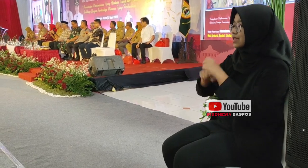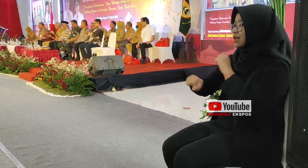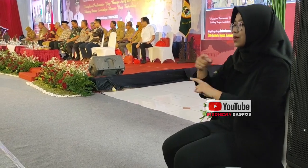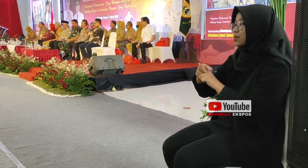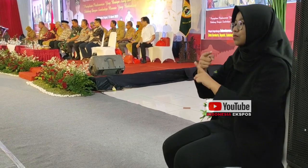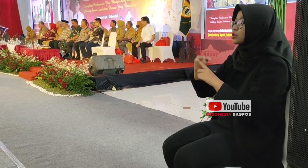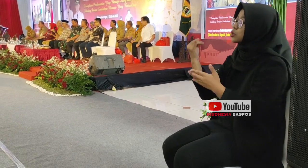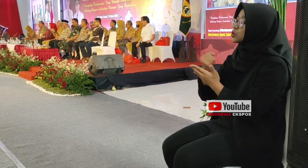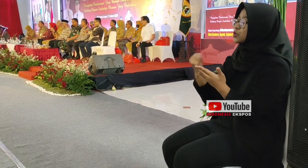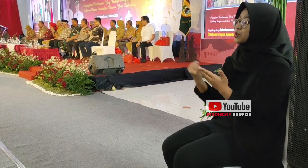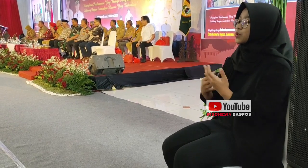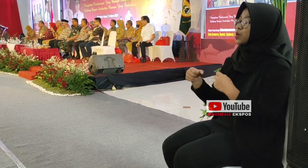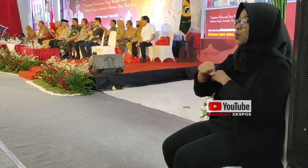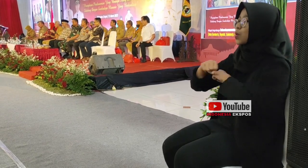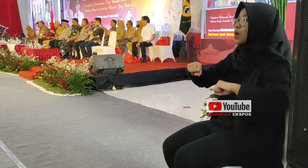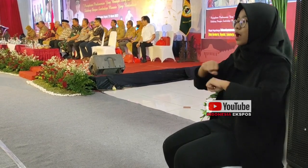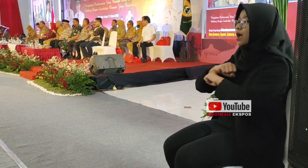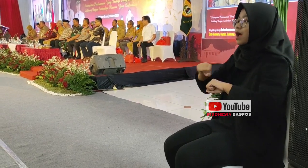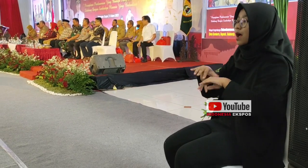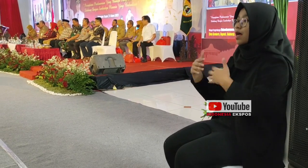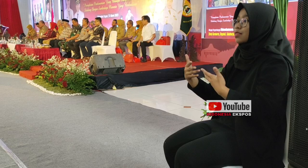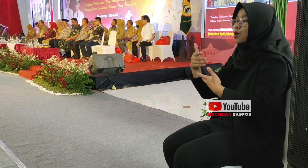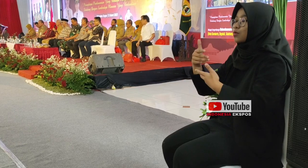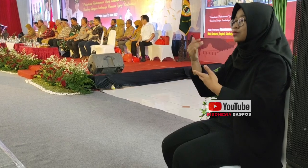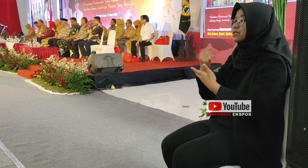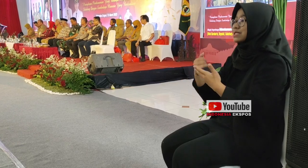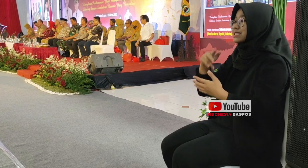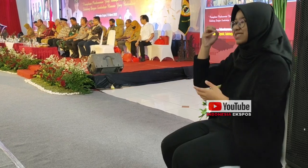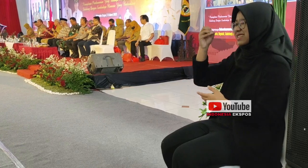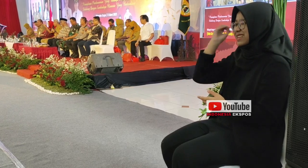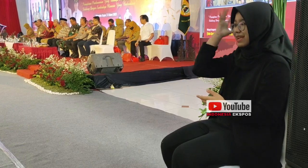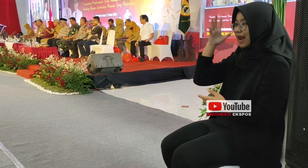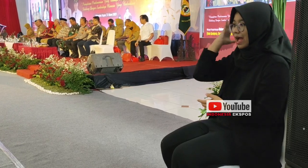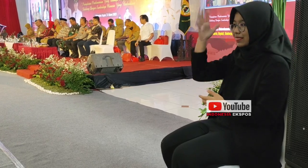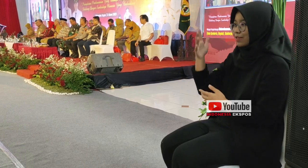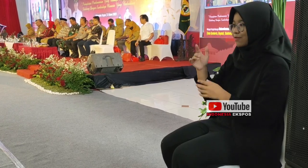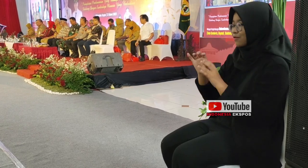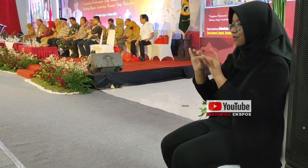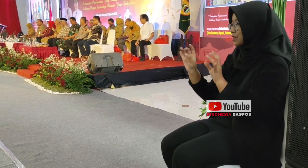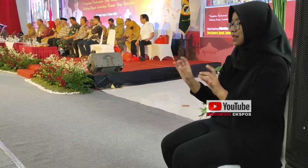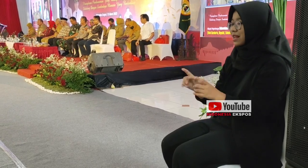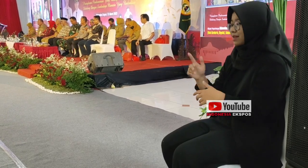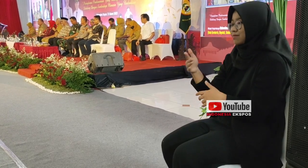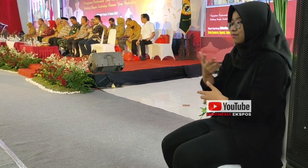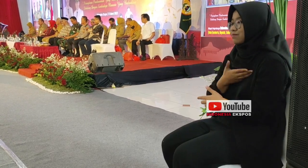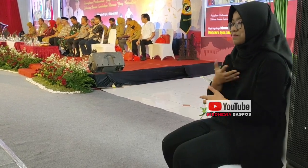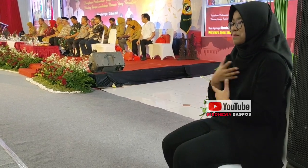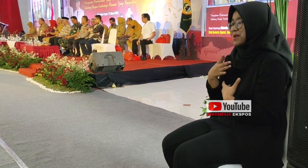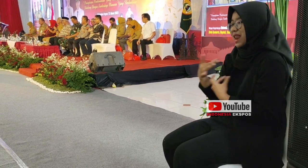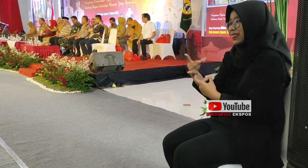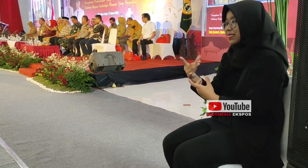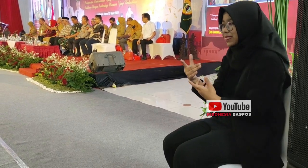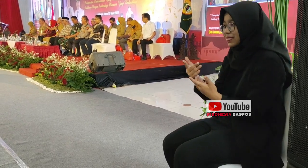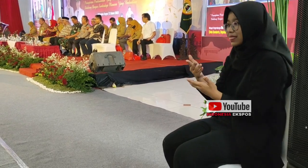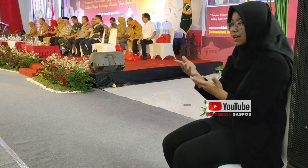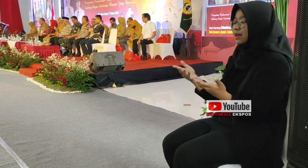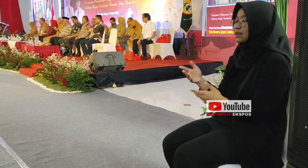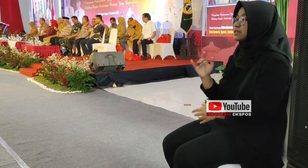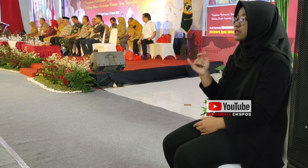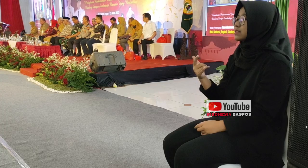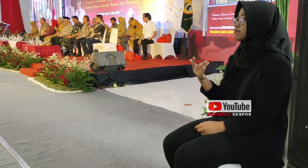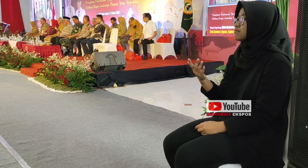kesenian, olahraga, ya seni kreatif tadi ya. Apapun lah yang menjadi minat anak-anak. Maksudnya